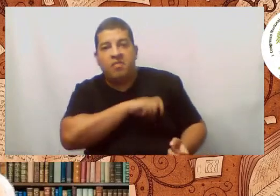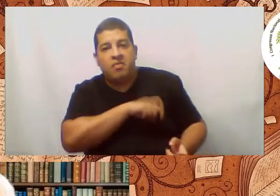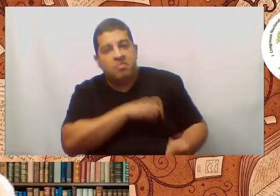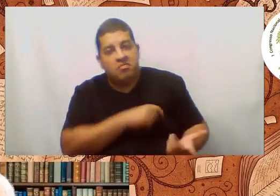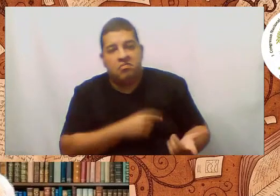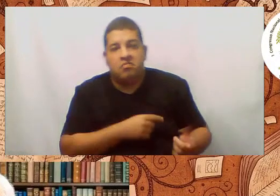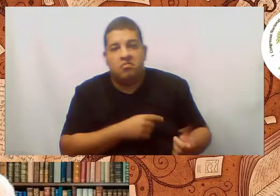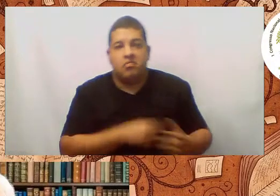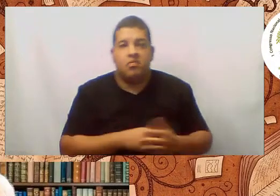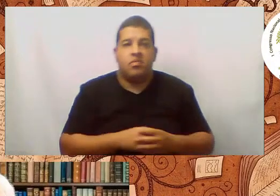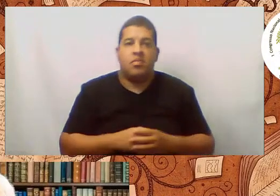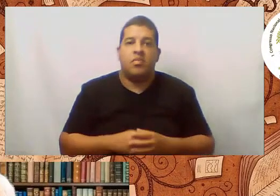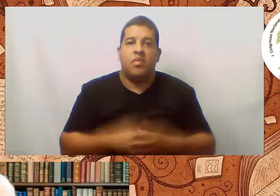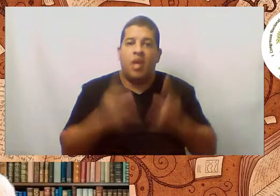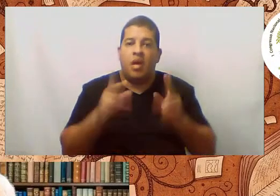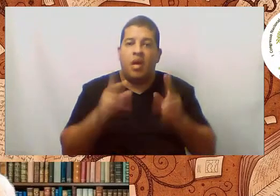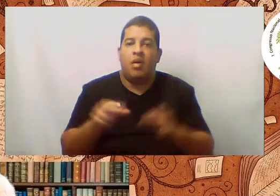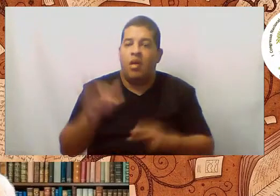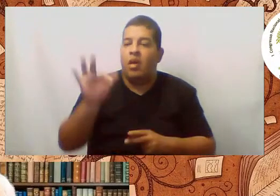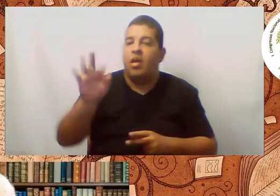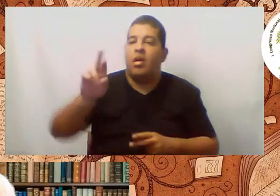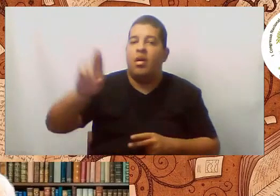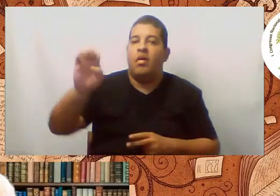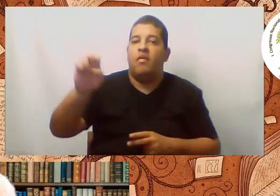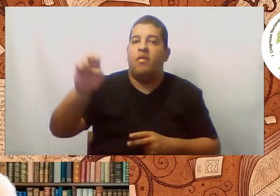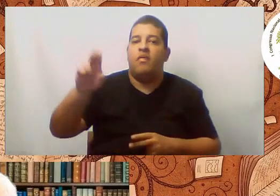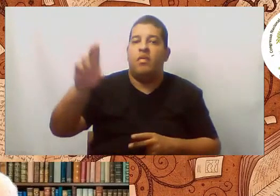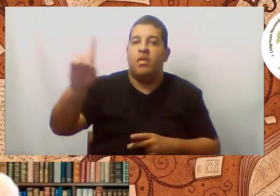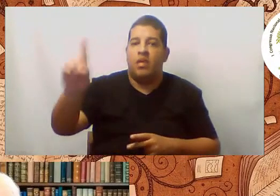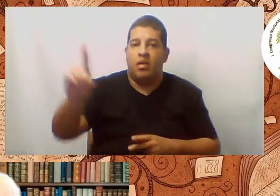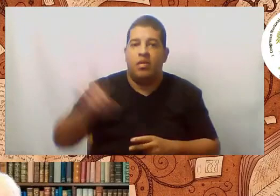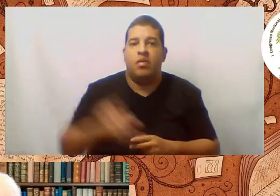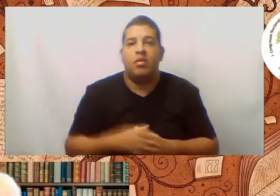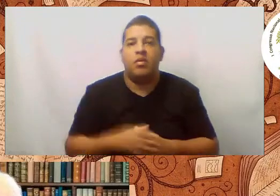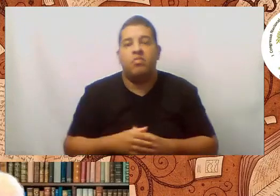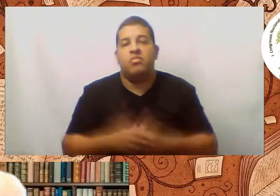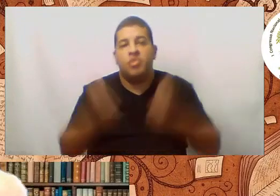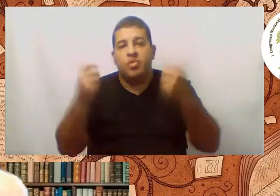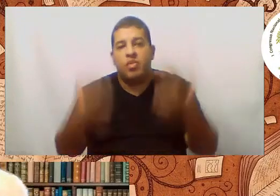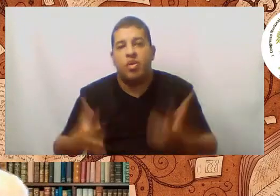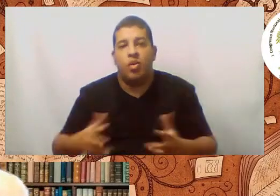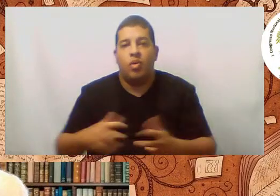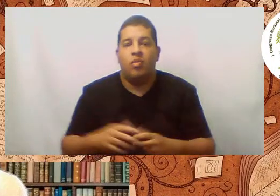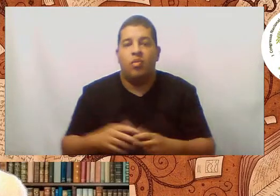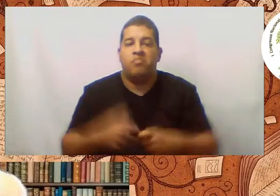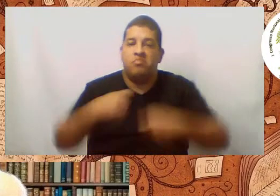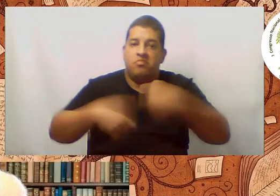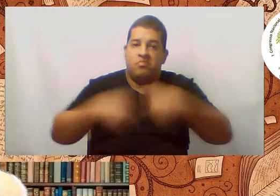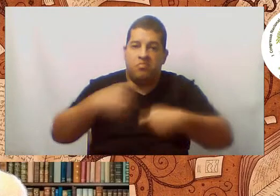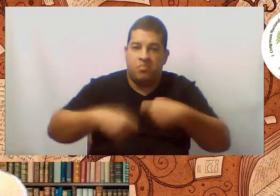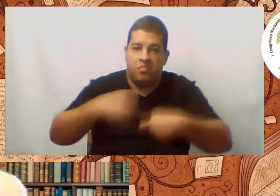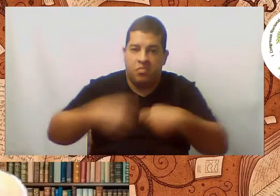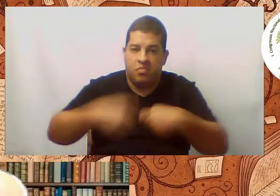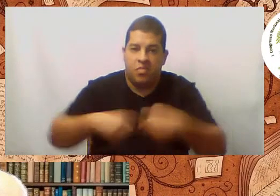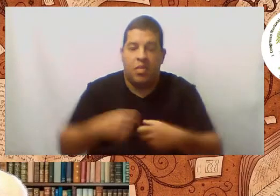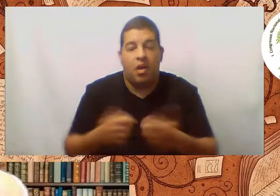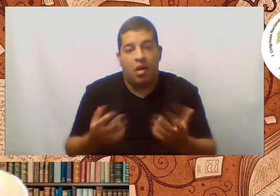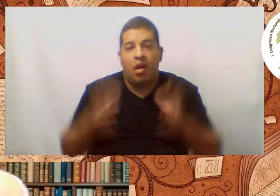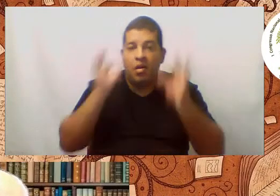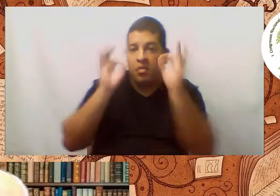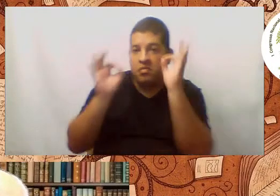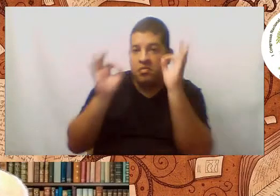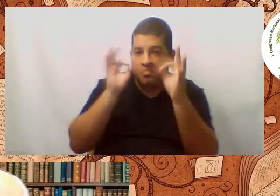Freud anunciou nos três ensaios sobre a teoria da sexualidade, né? Então eu acho que a psicanálise ela é